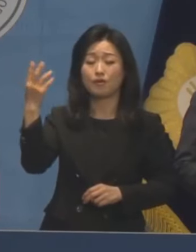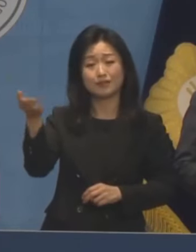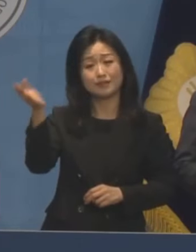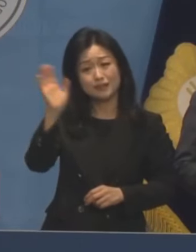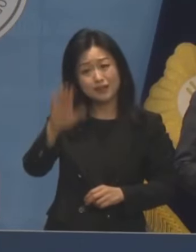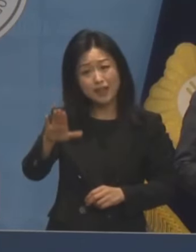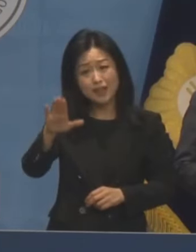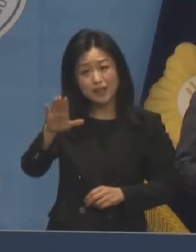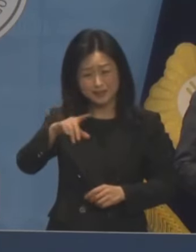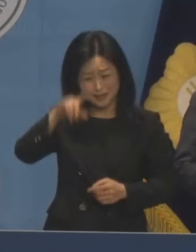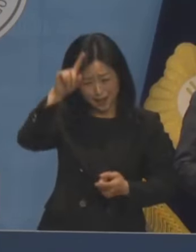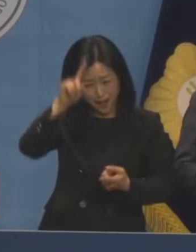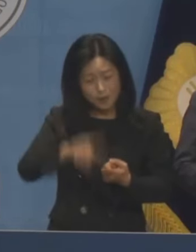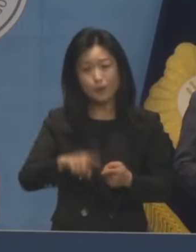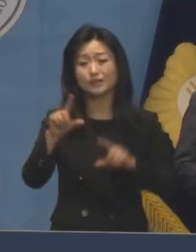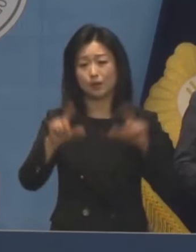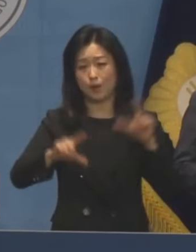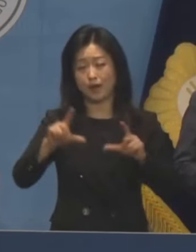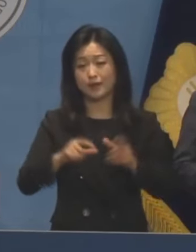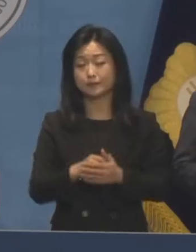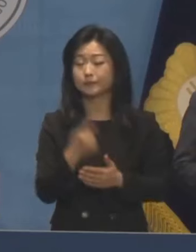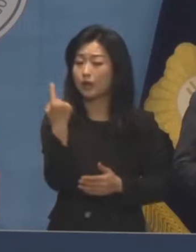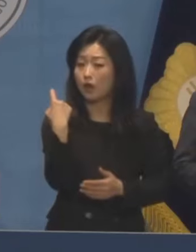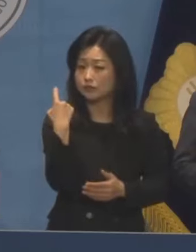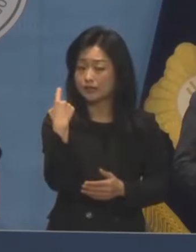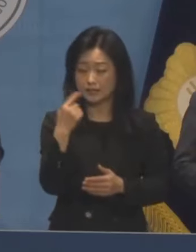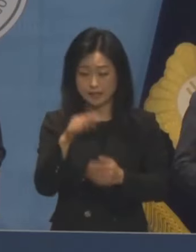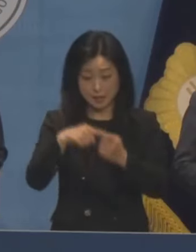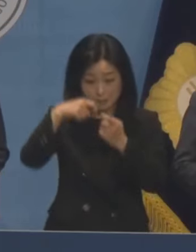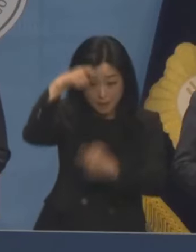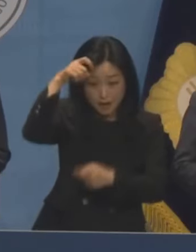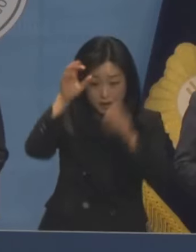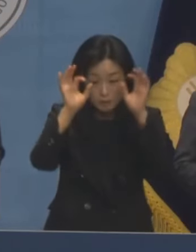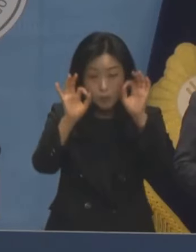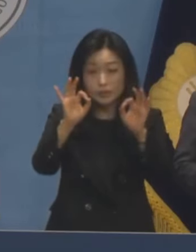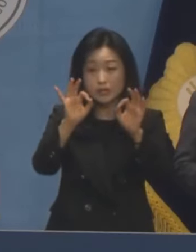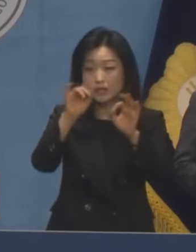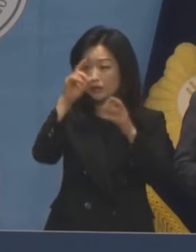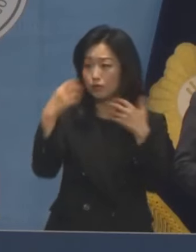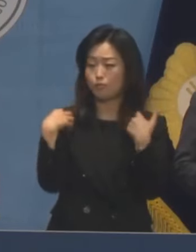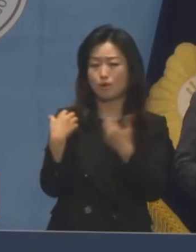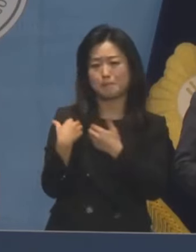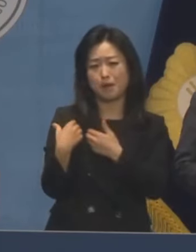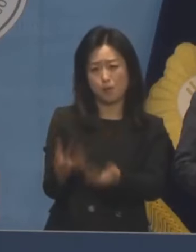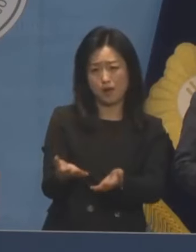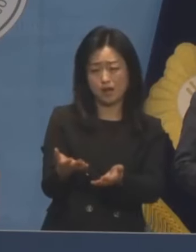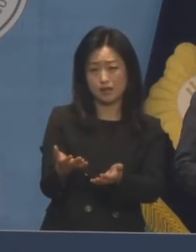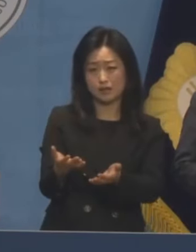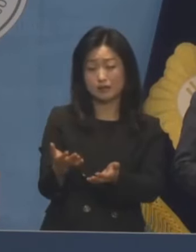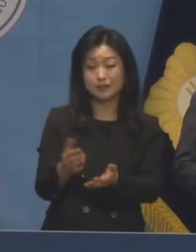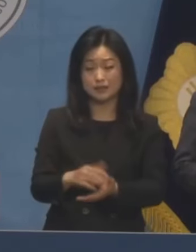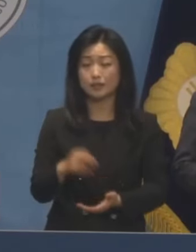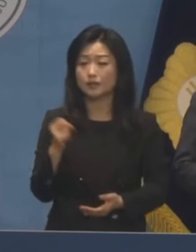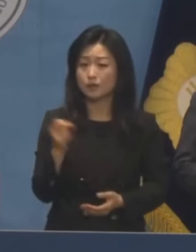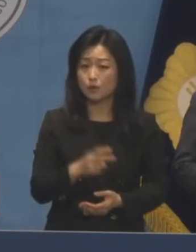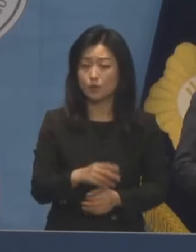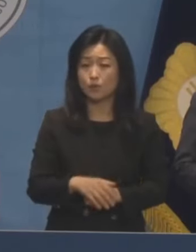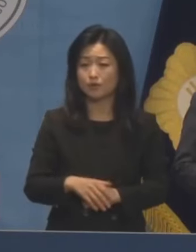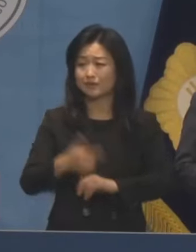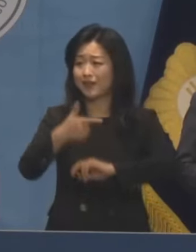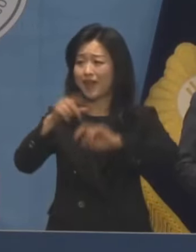여전히 그대로였습니다 어제 현장에서 목격한 것은 정부의 방간 비호를 등의 업은